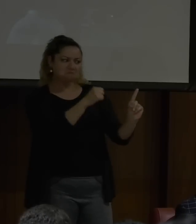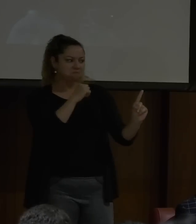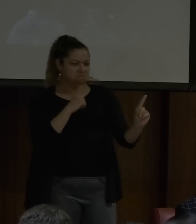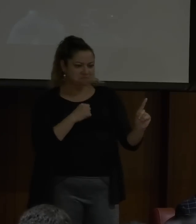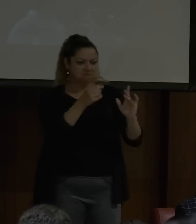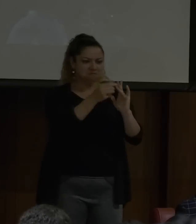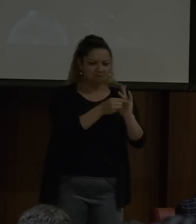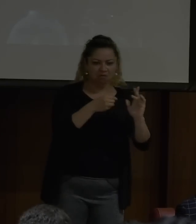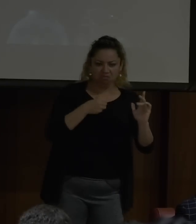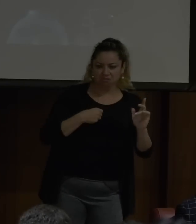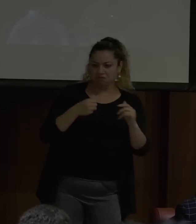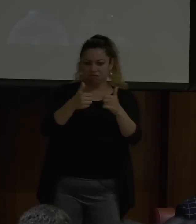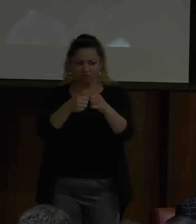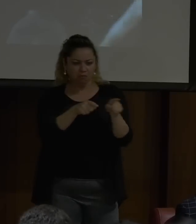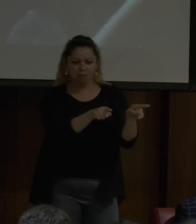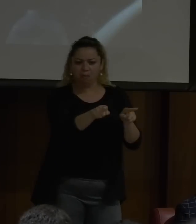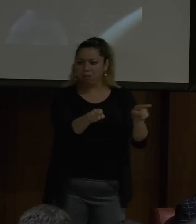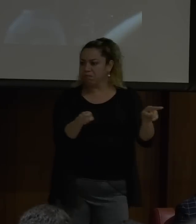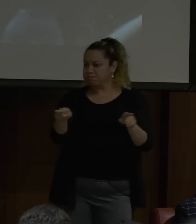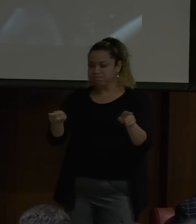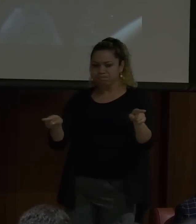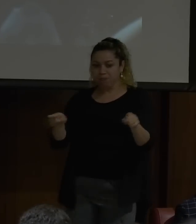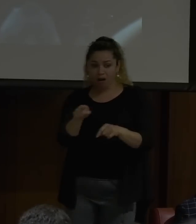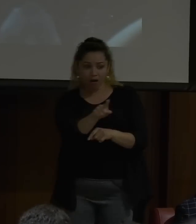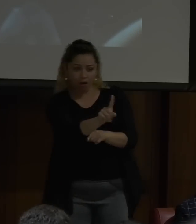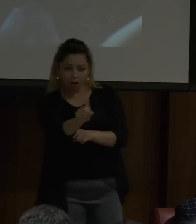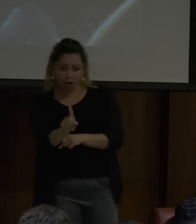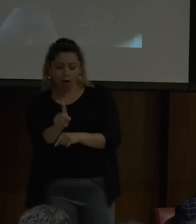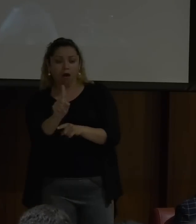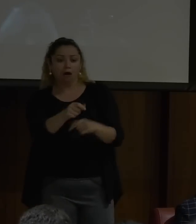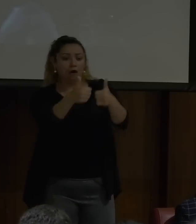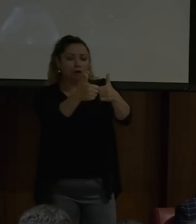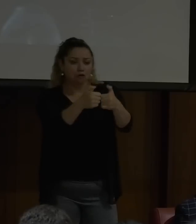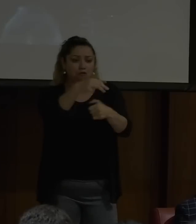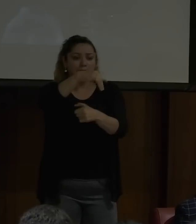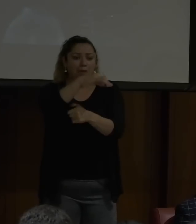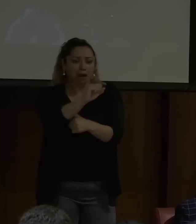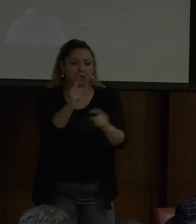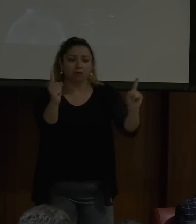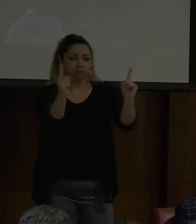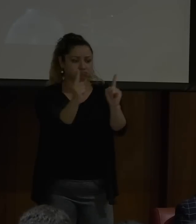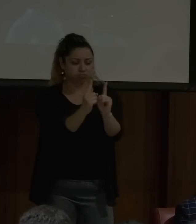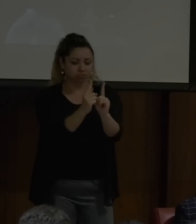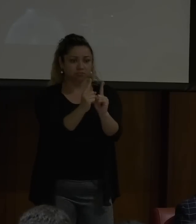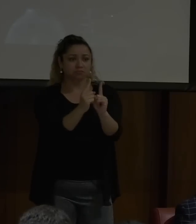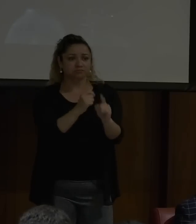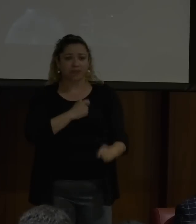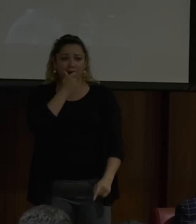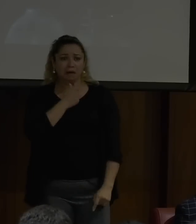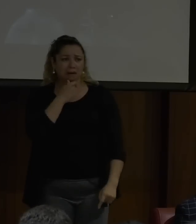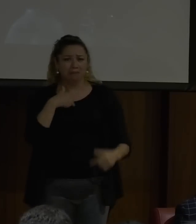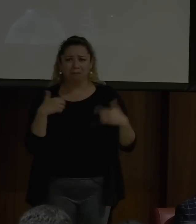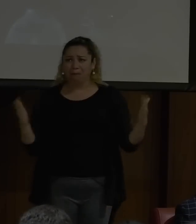de su acordeón y Rafael goza de Marina y Leandro Díaz sufre de